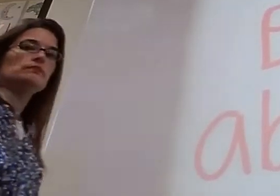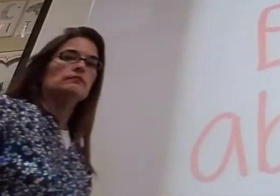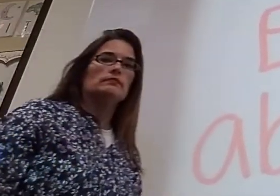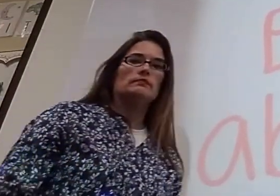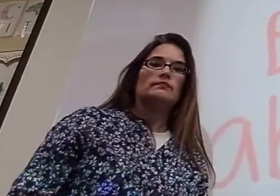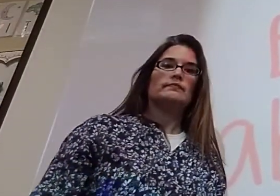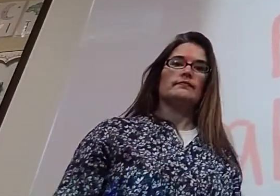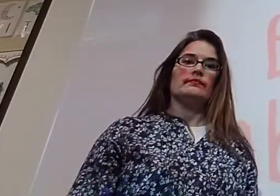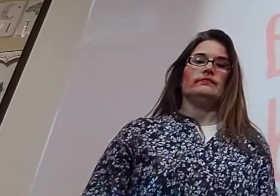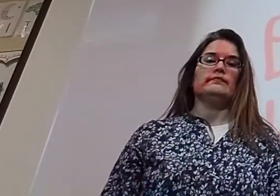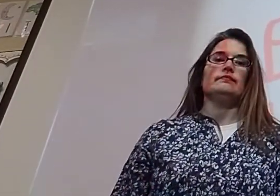Abecedario.